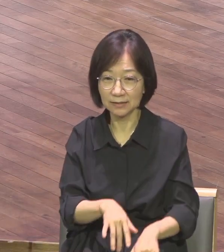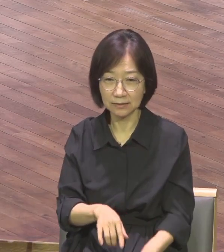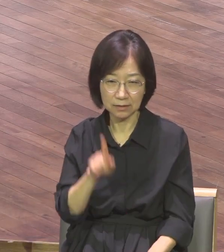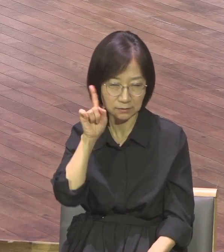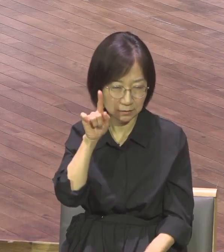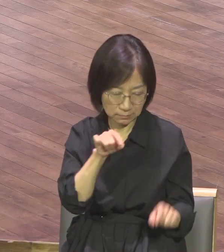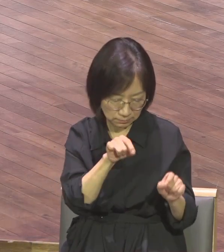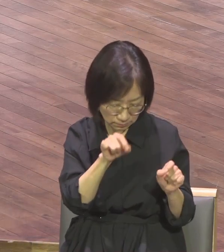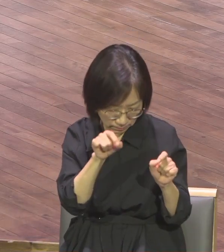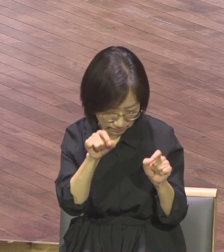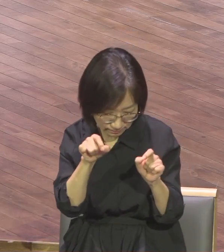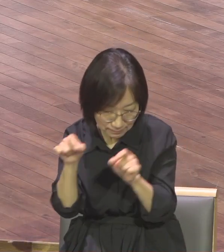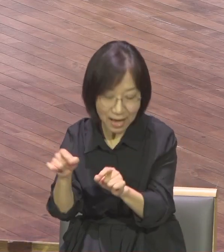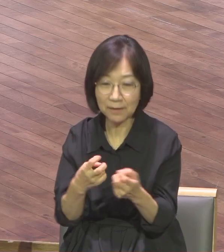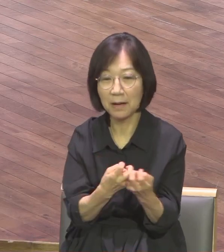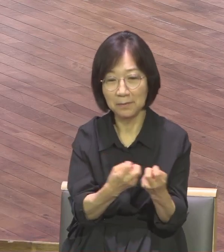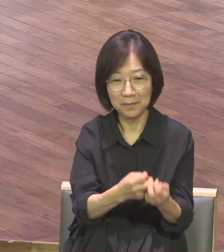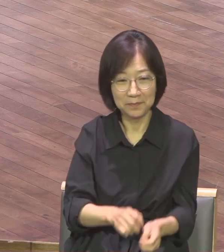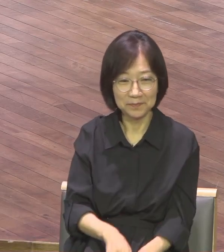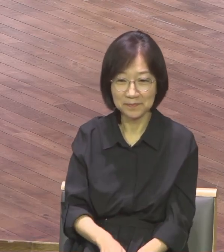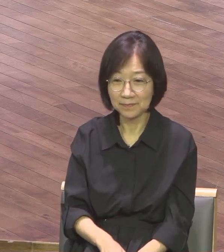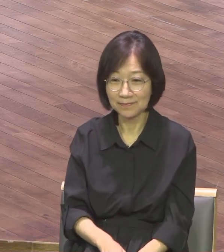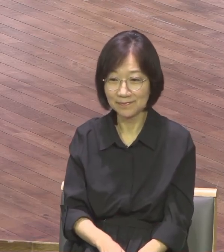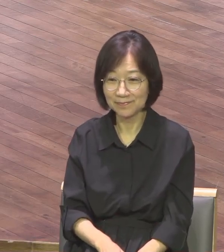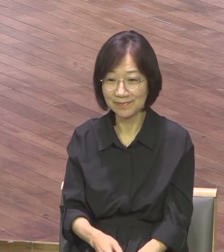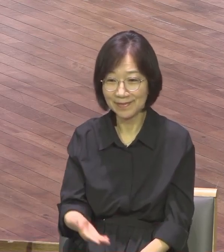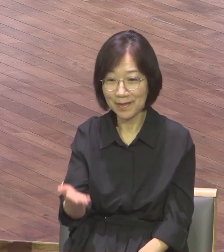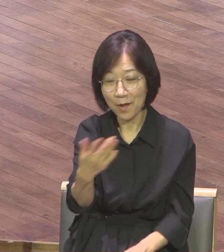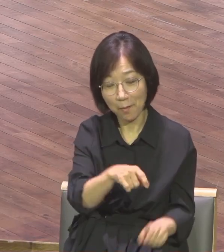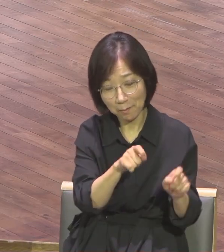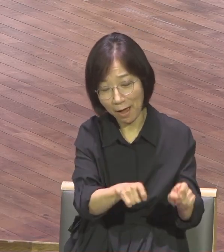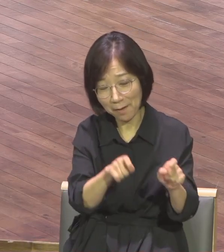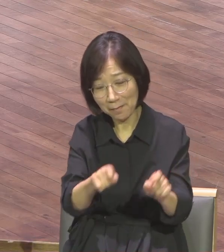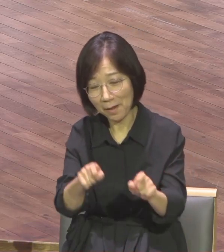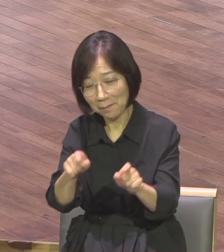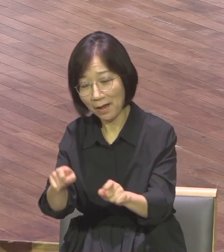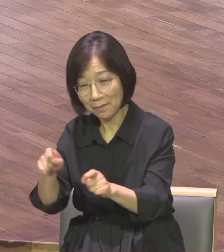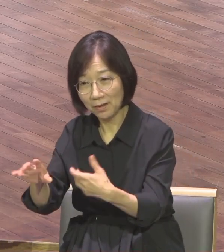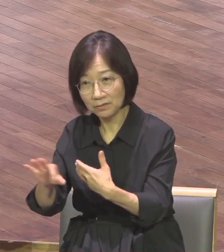미룹니다. 계속 미루면 어떻게 해요? 갈등이 생긴다. 갈등이.